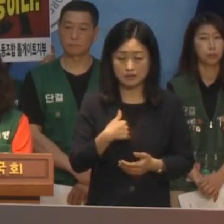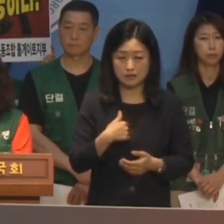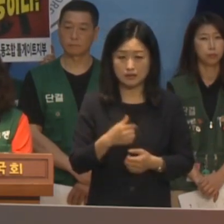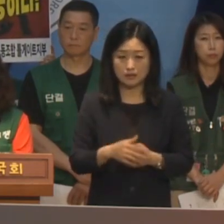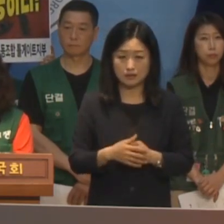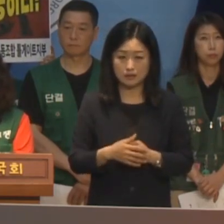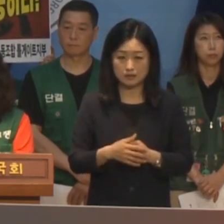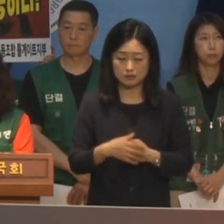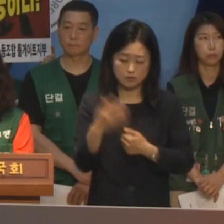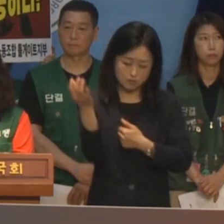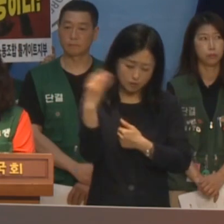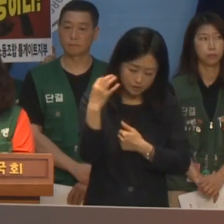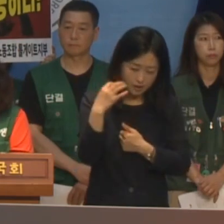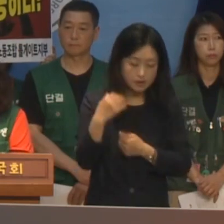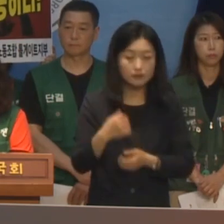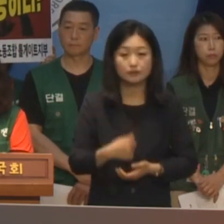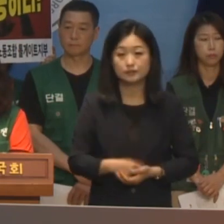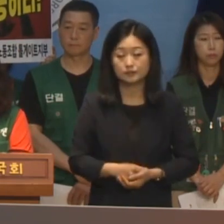합니다.